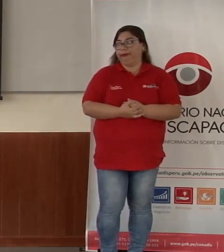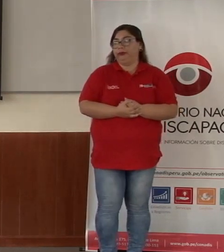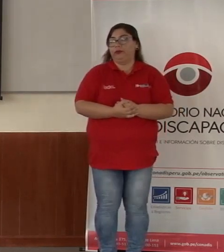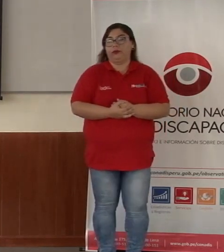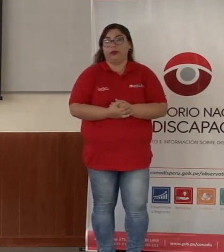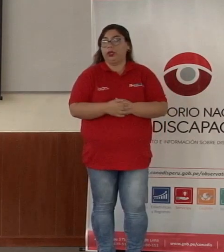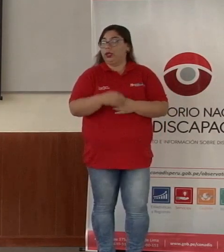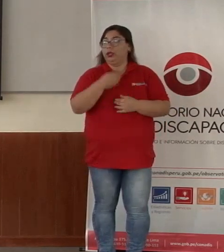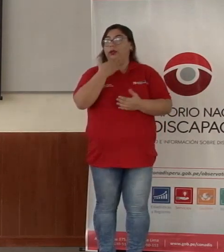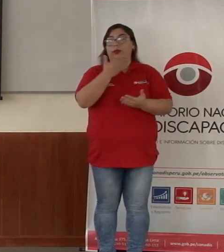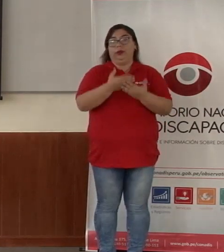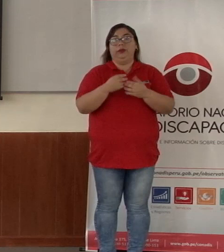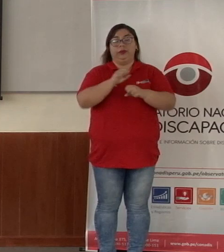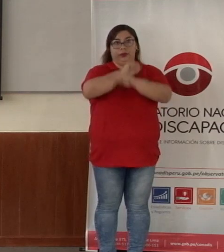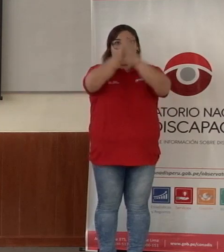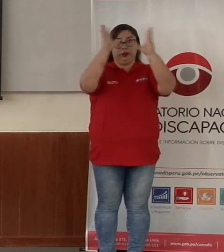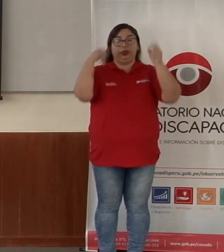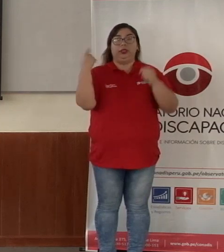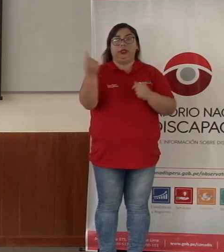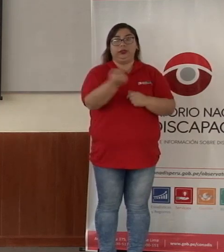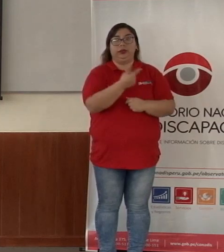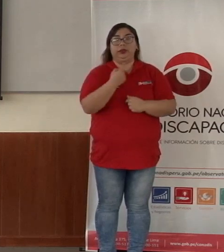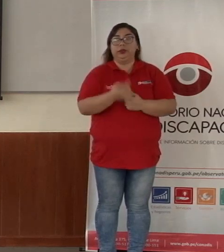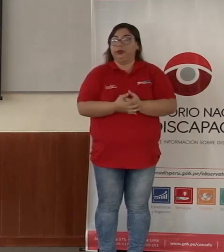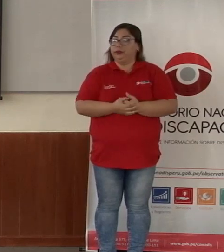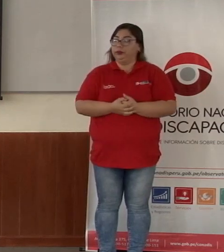¿Qué tal? Muy buenos días a todos.